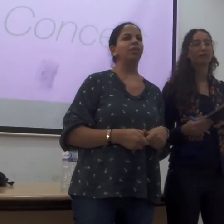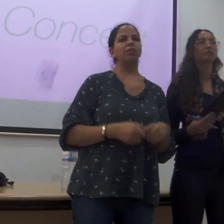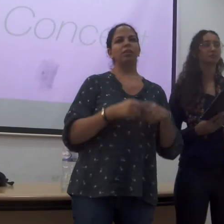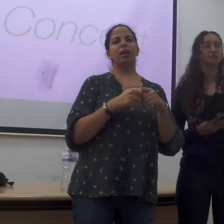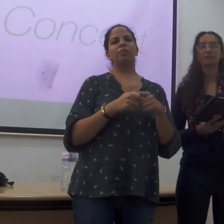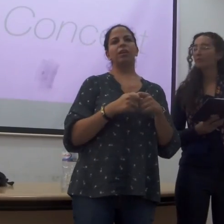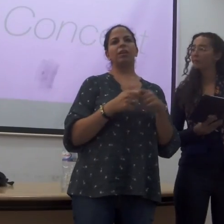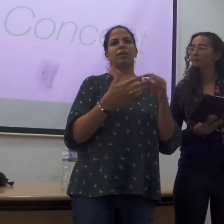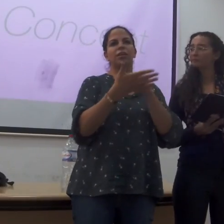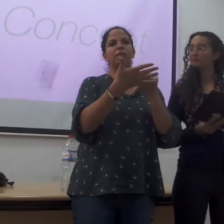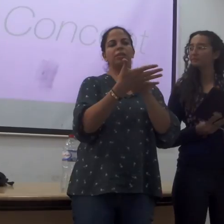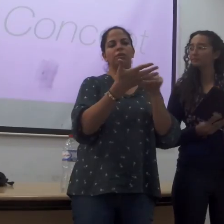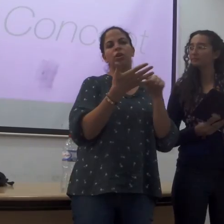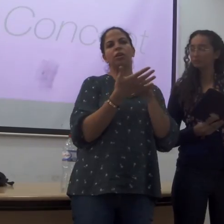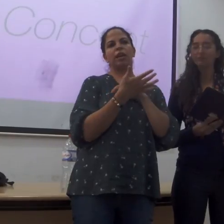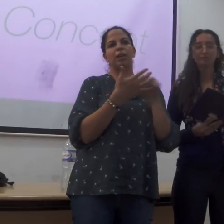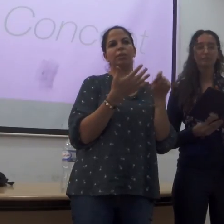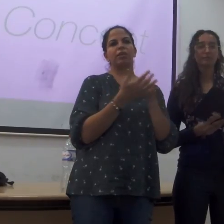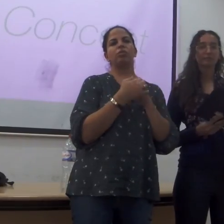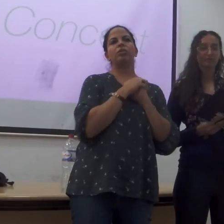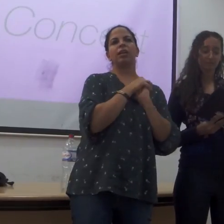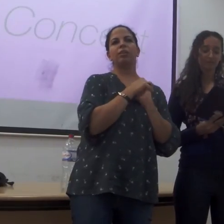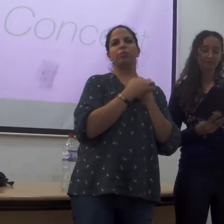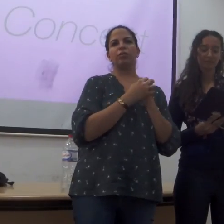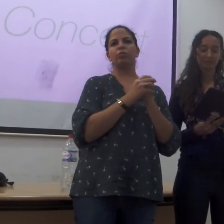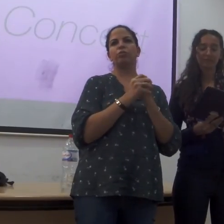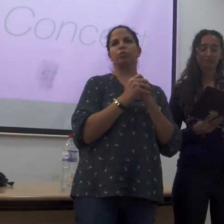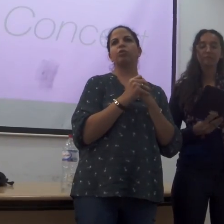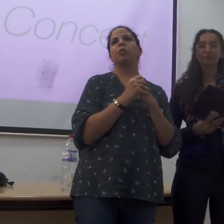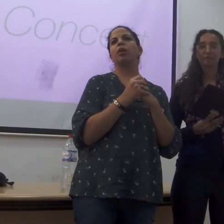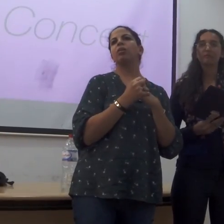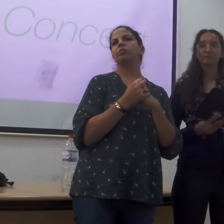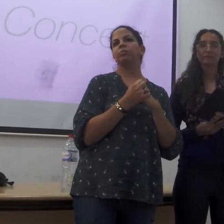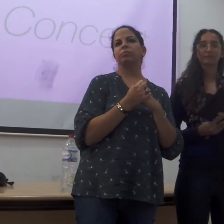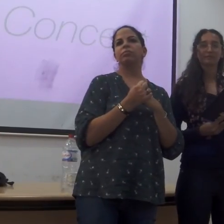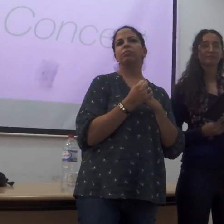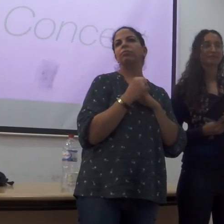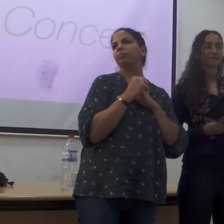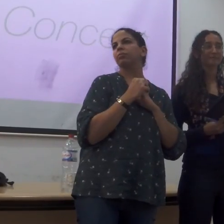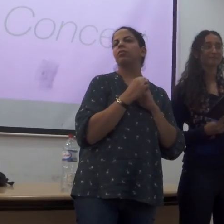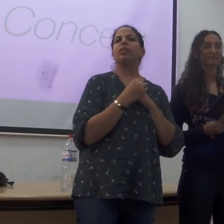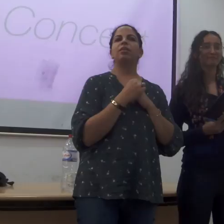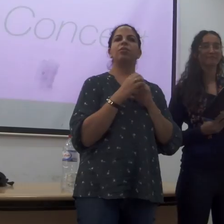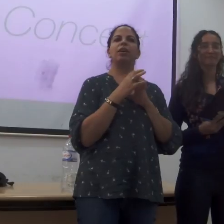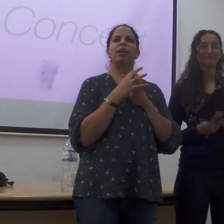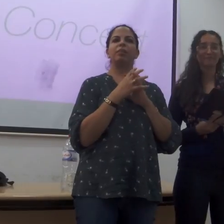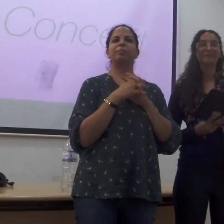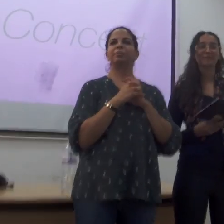اي افيك السلوغان اللي على الابليكاسيون سكاني لو فالفول دو بوكوشمار